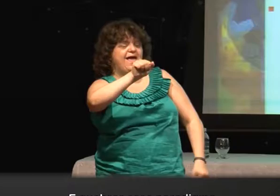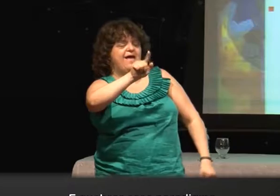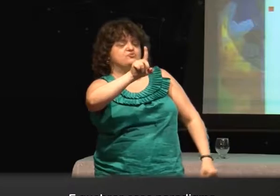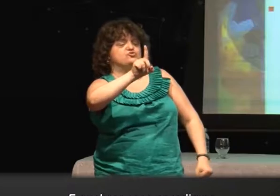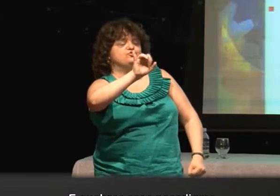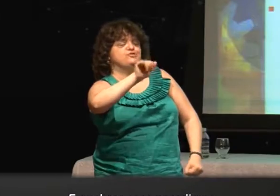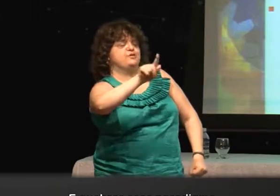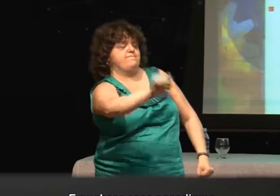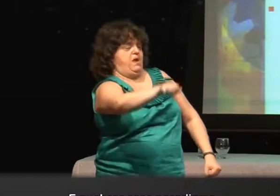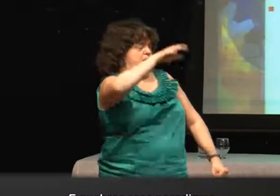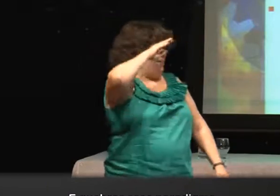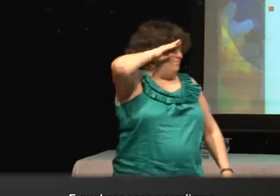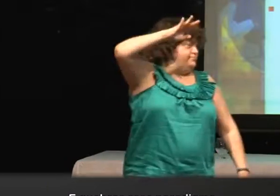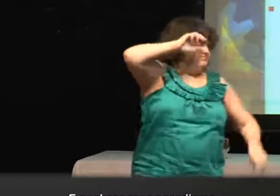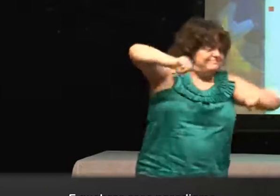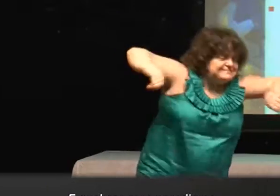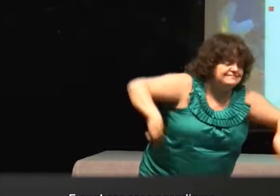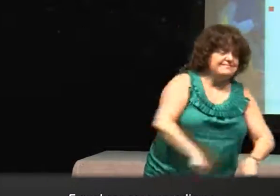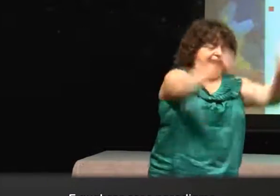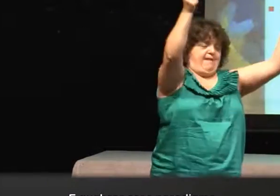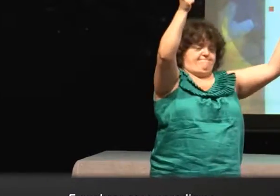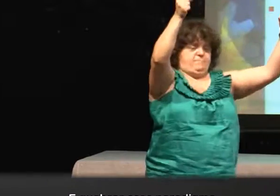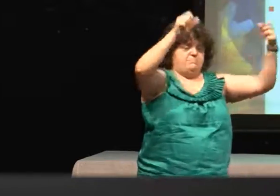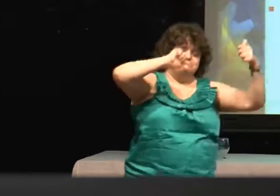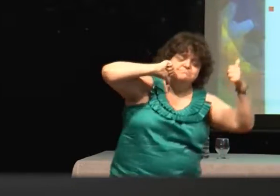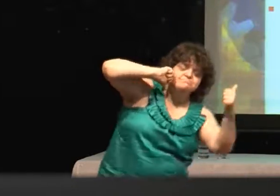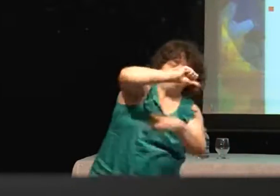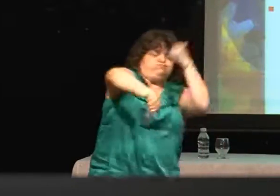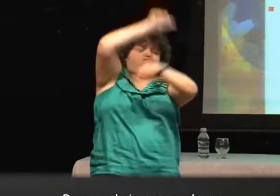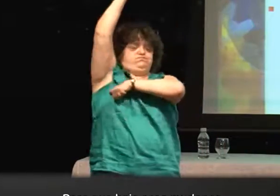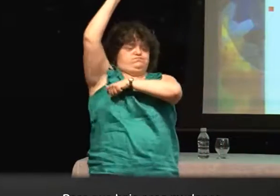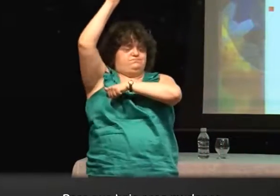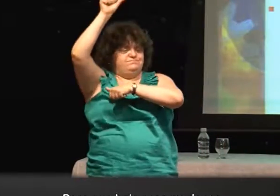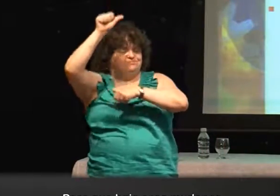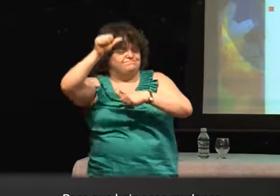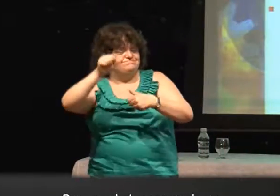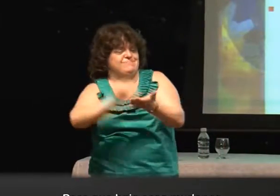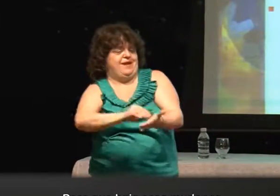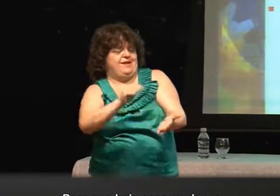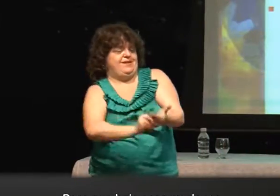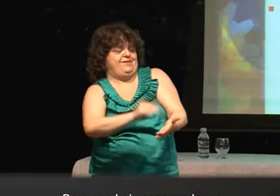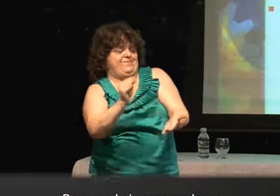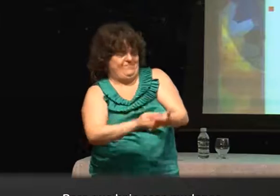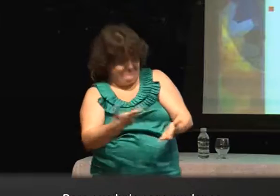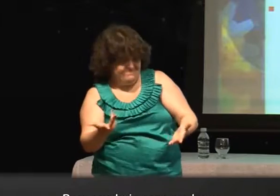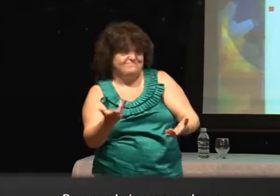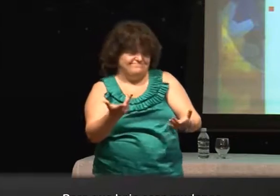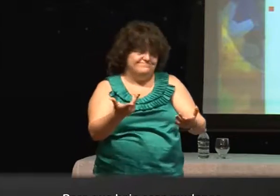barreiras, esse paradigma, para que haja essa alteração, essa mudança.